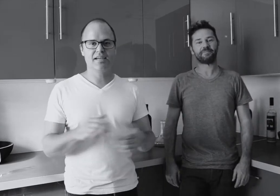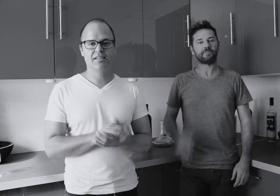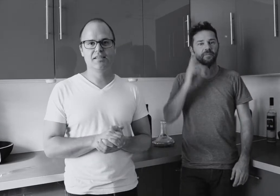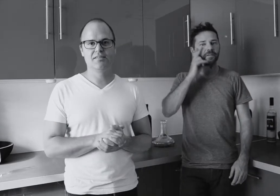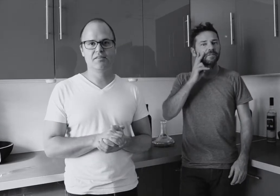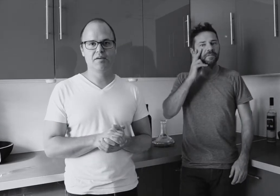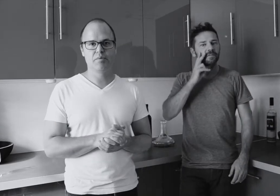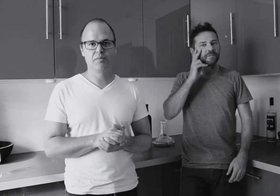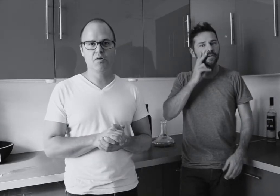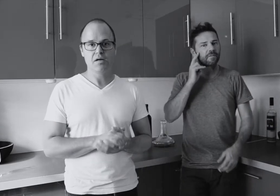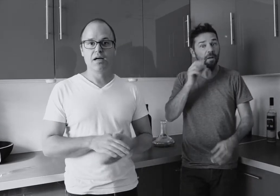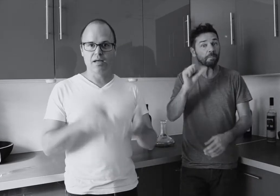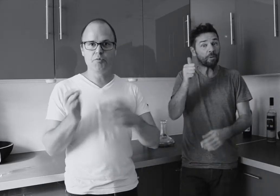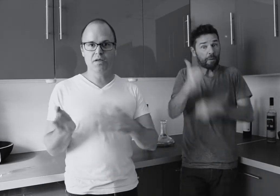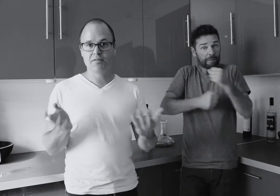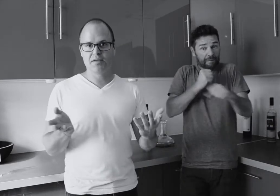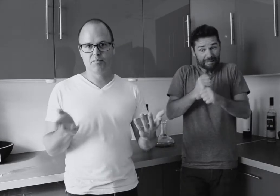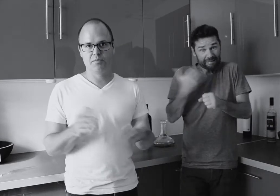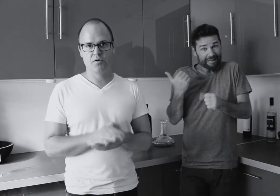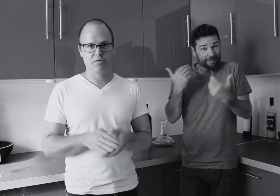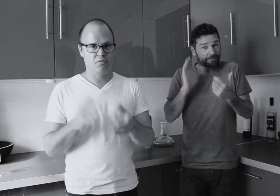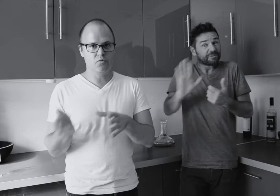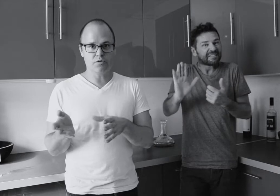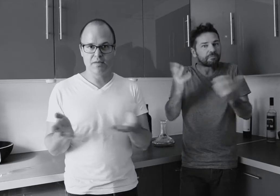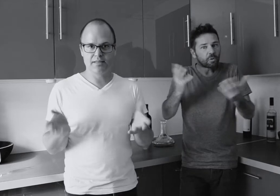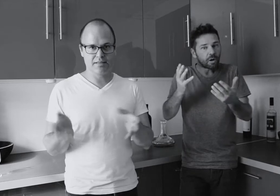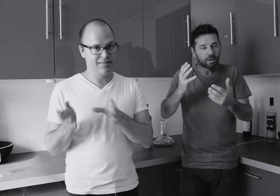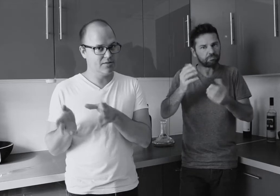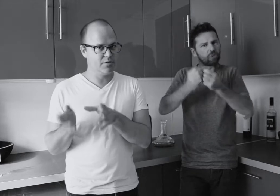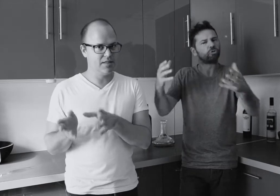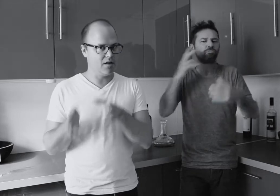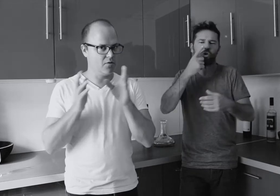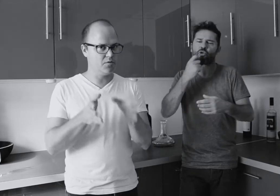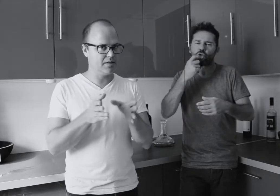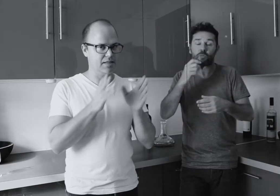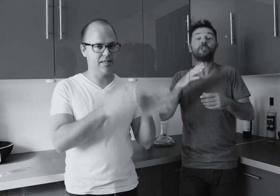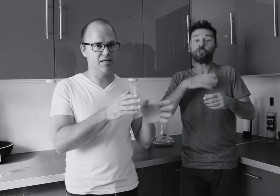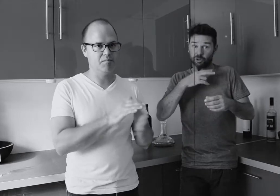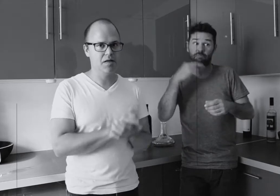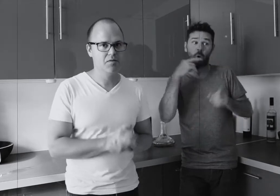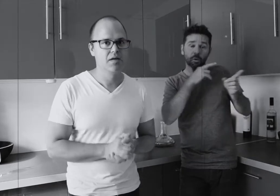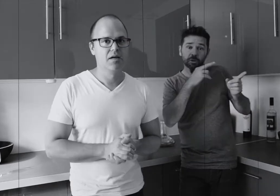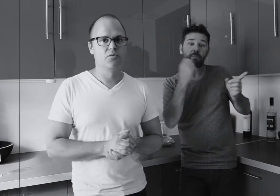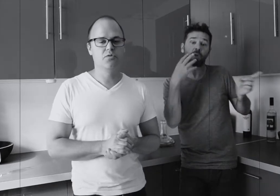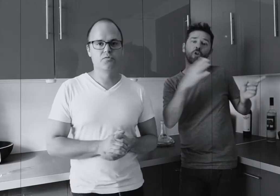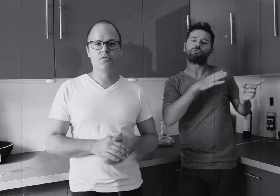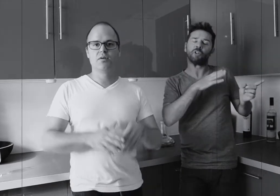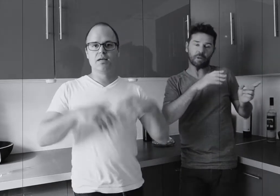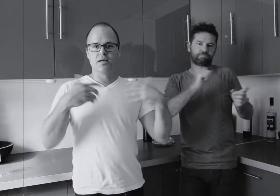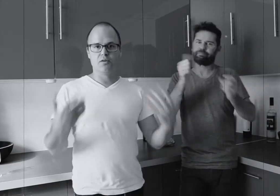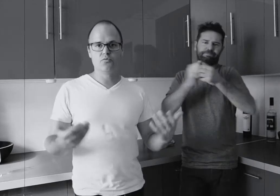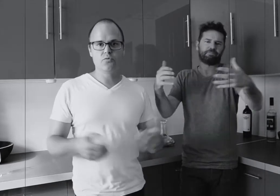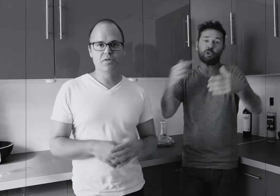Qu'est-ce qui caractérise les vins primeurs? La plupart des vins primeurs ils sont rouges, mais ils existent aussi en rosé et en blanc. Donc ce